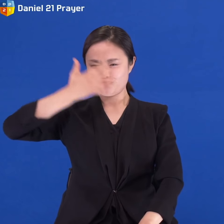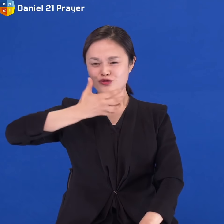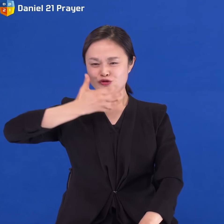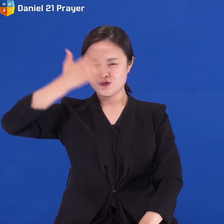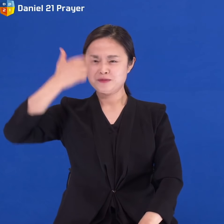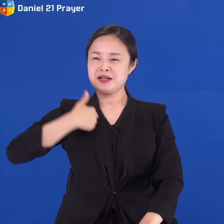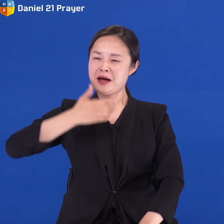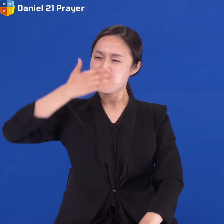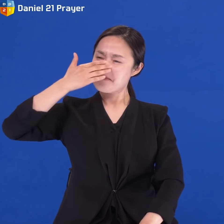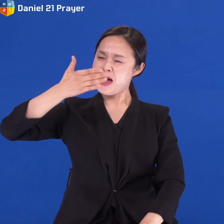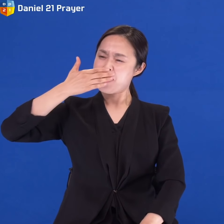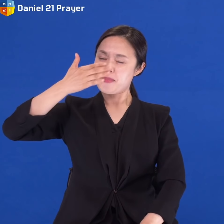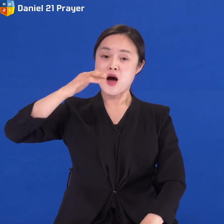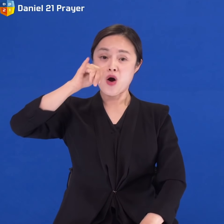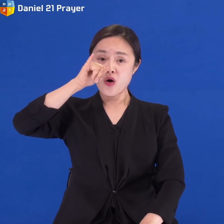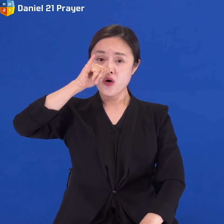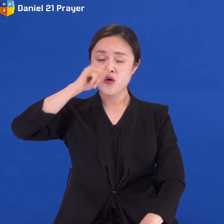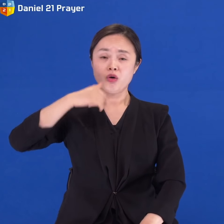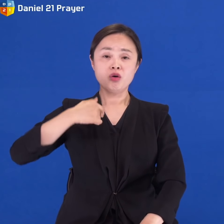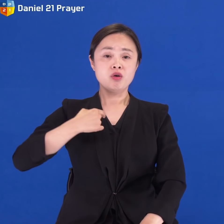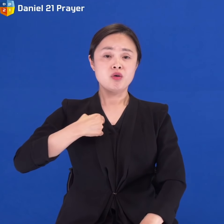때문에